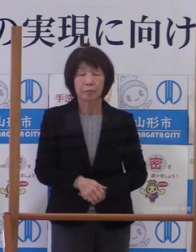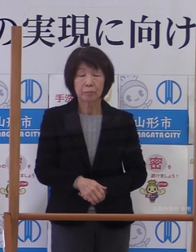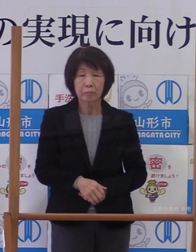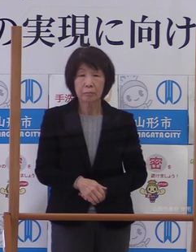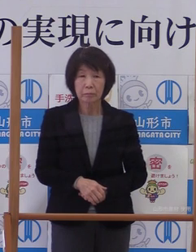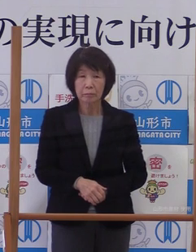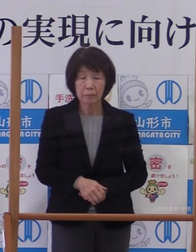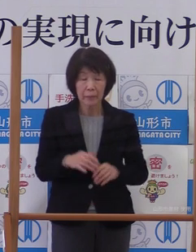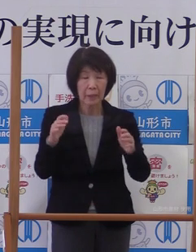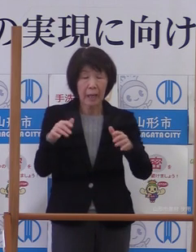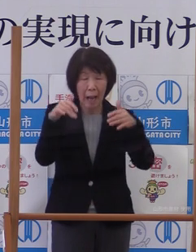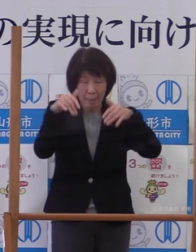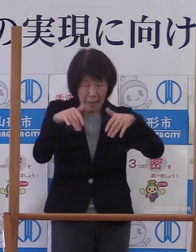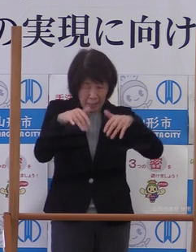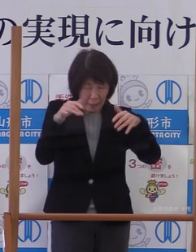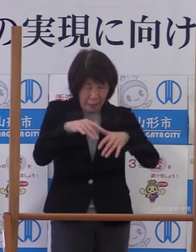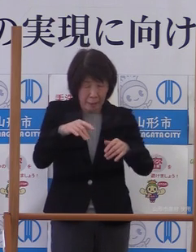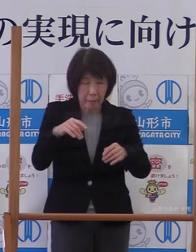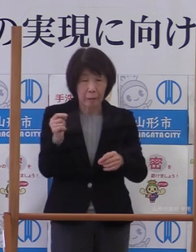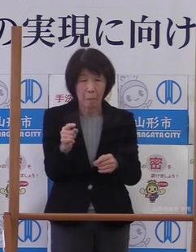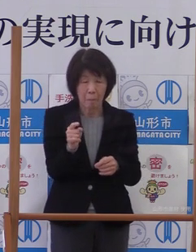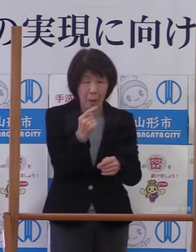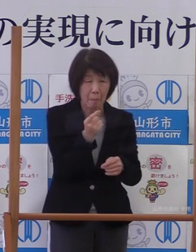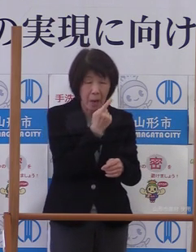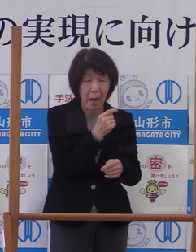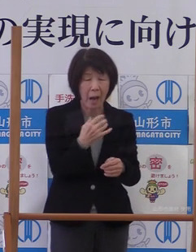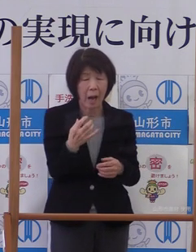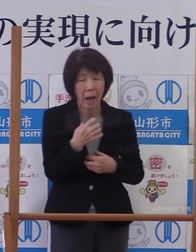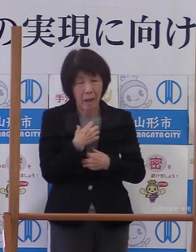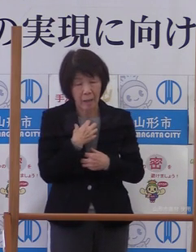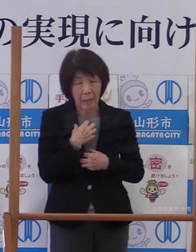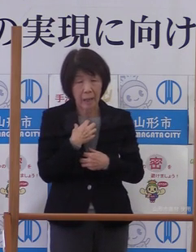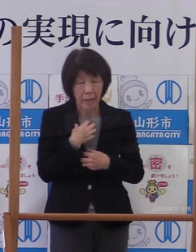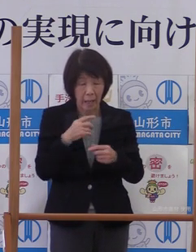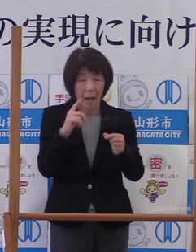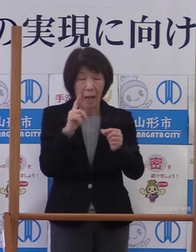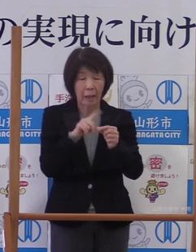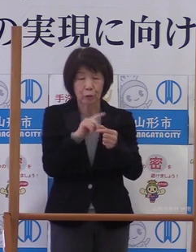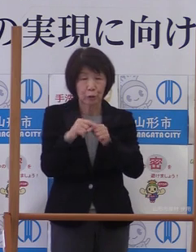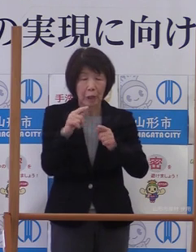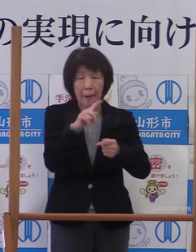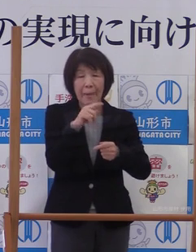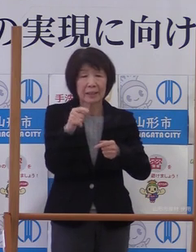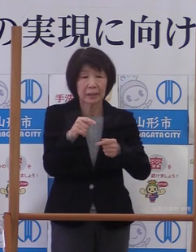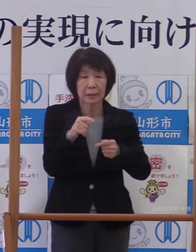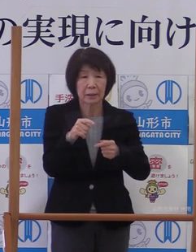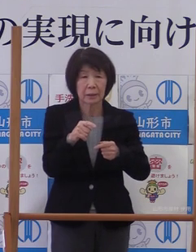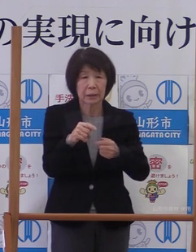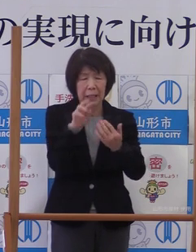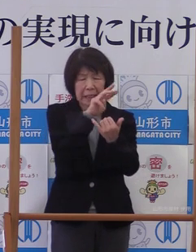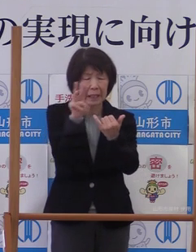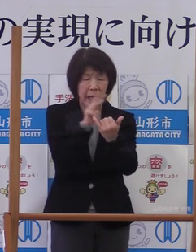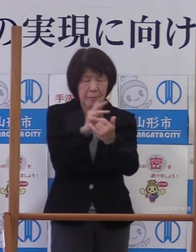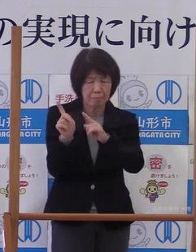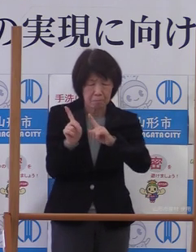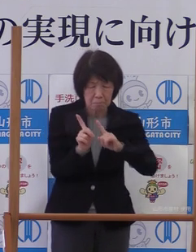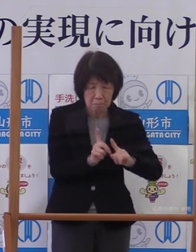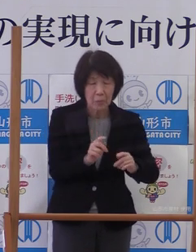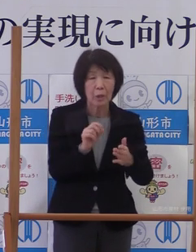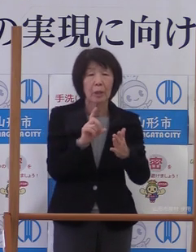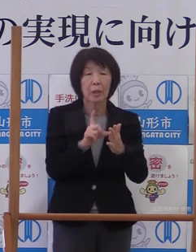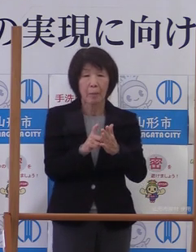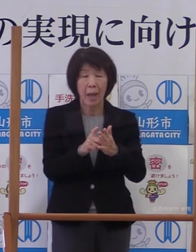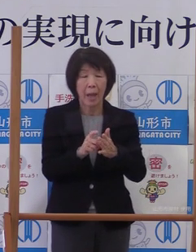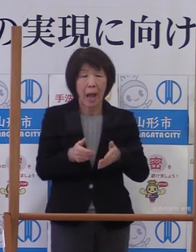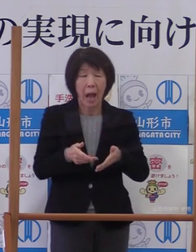また集中豪雨等の頻発化、激甚化による中心市街地の浸水被害の軽減を図るため、雨水施設